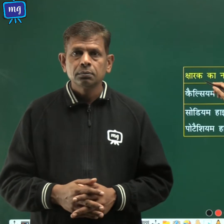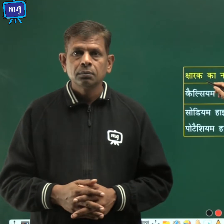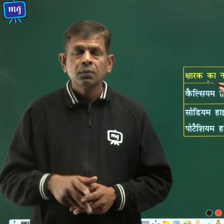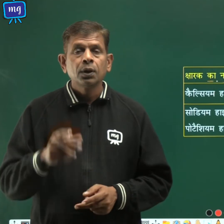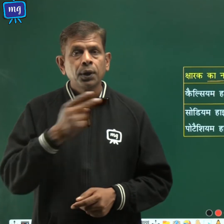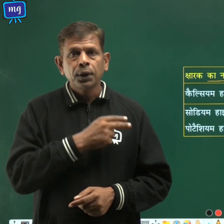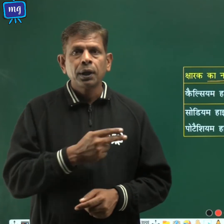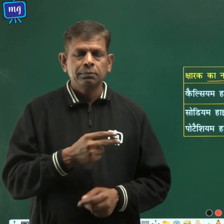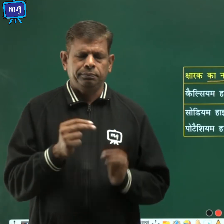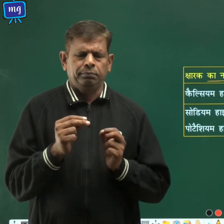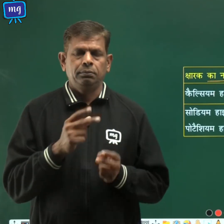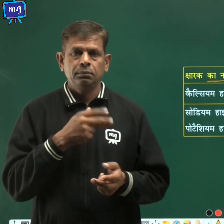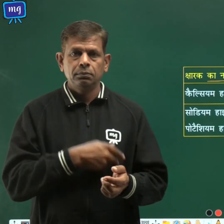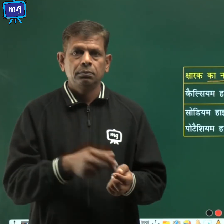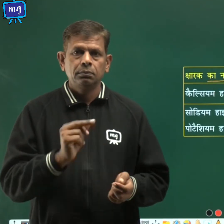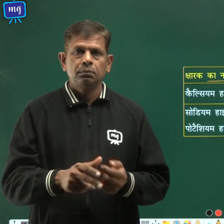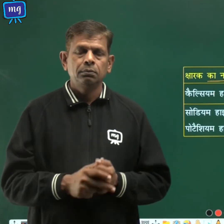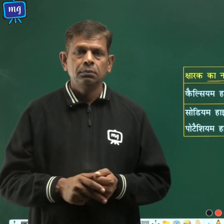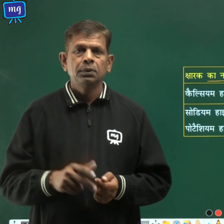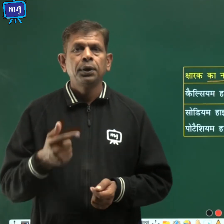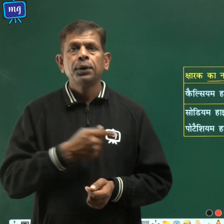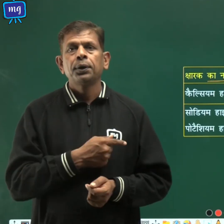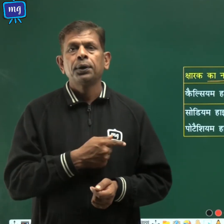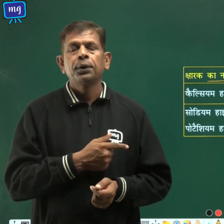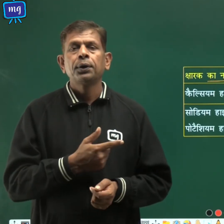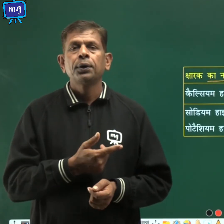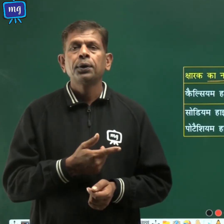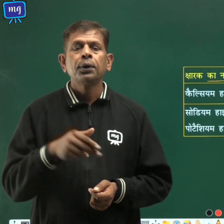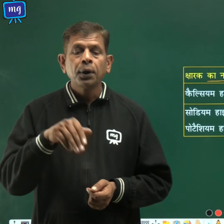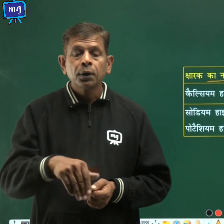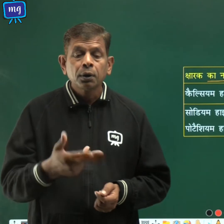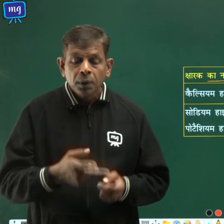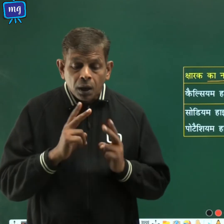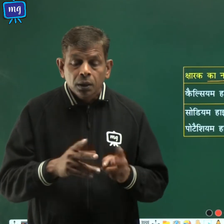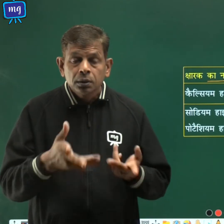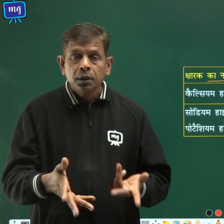ये क्षारक का नाम है और ये किस में पाया जाता है।